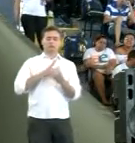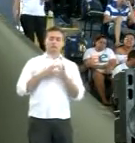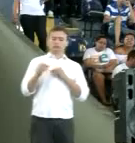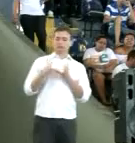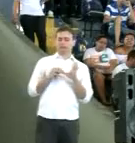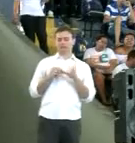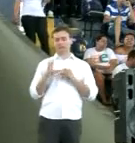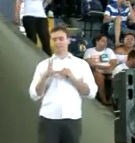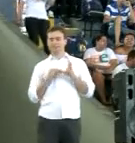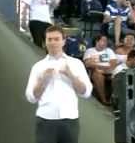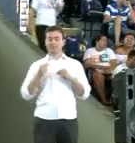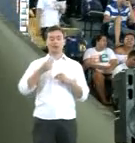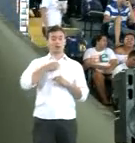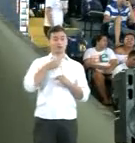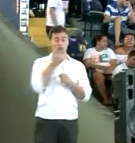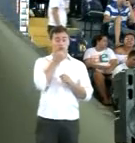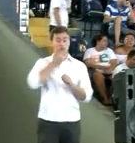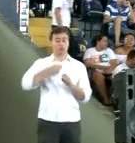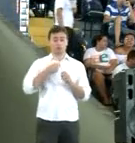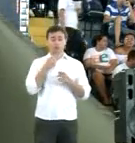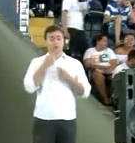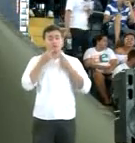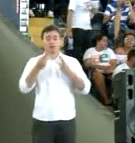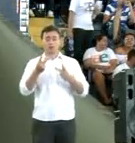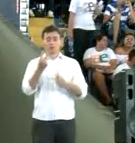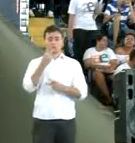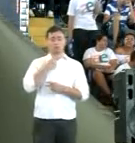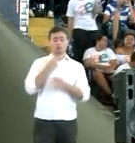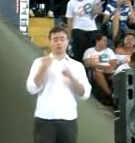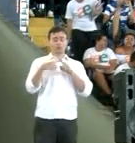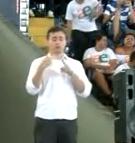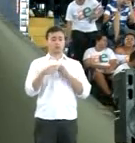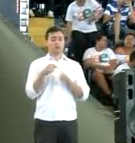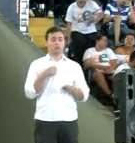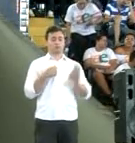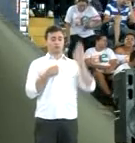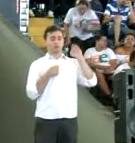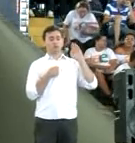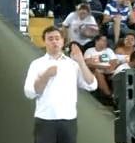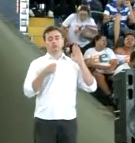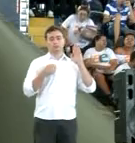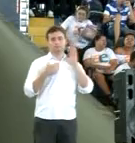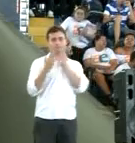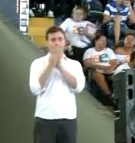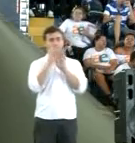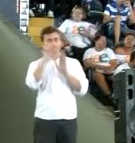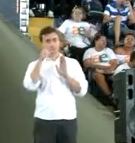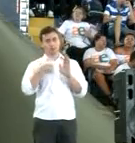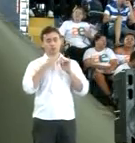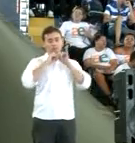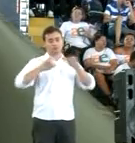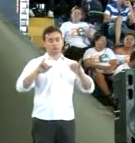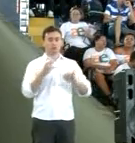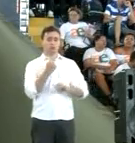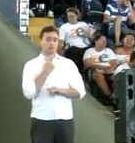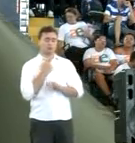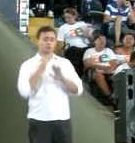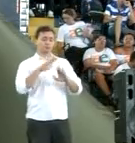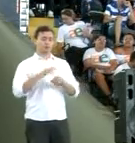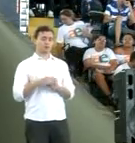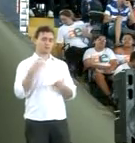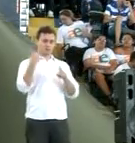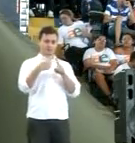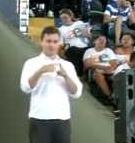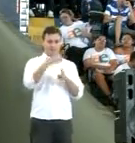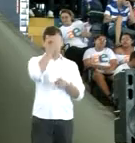fiz uma promessa que eu não ia contar o curso que eu estou fazendo. Mas isso era medo de não passar. Por quê? Porque se eu passasse, claro, todo mundo ia saber que